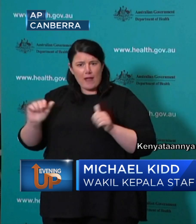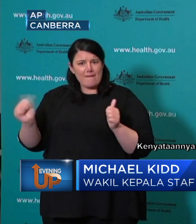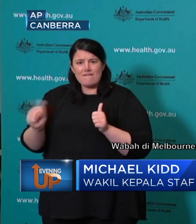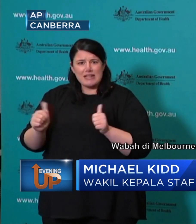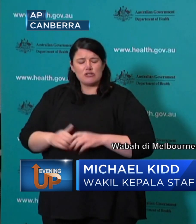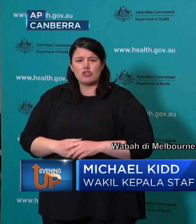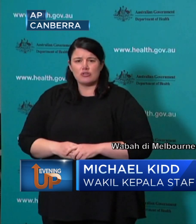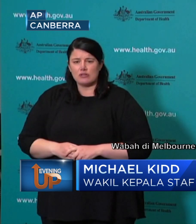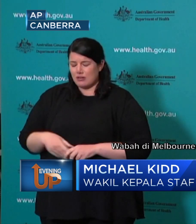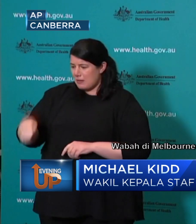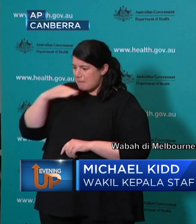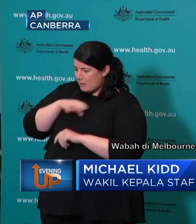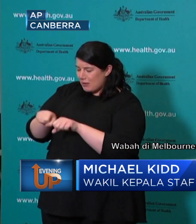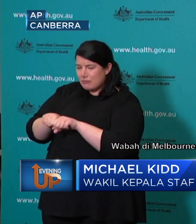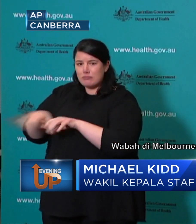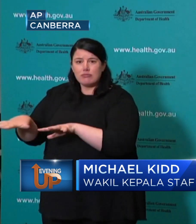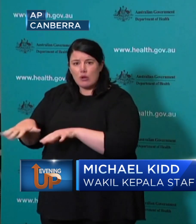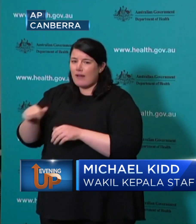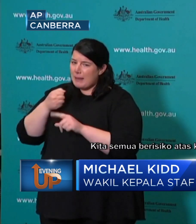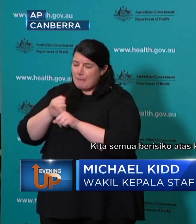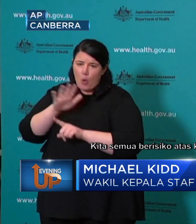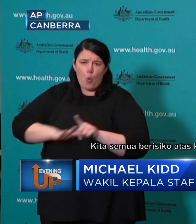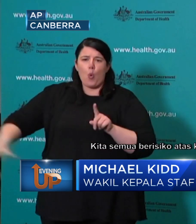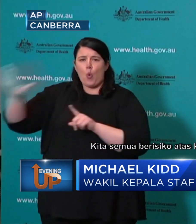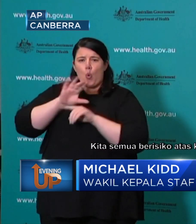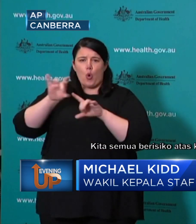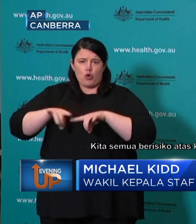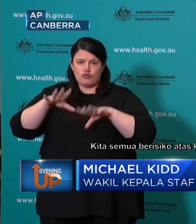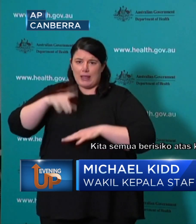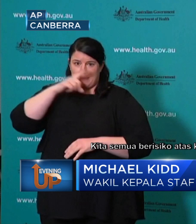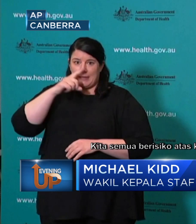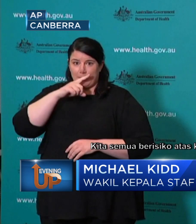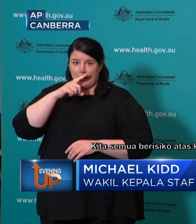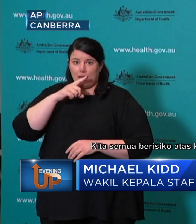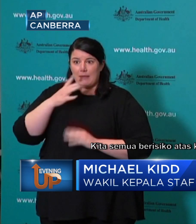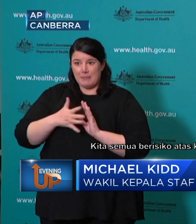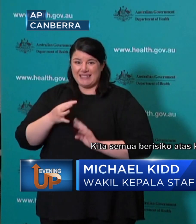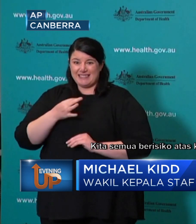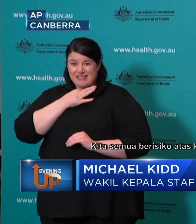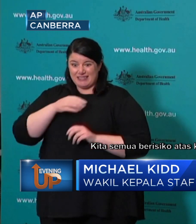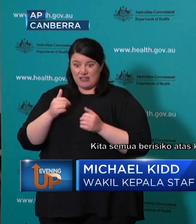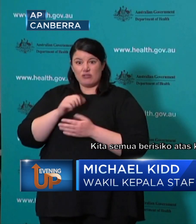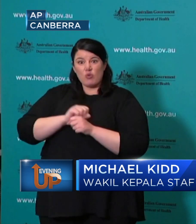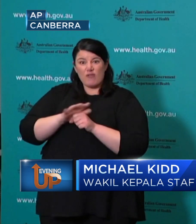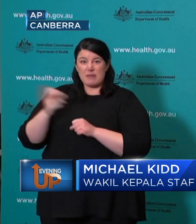tiap rein0 venishoes would reach our second